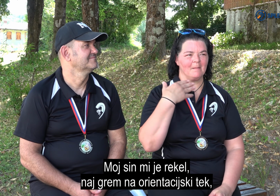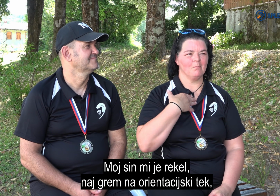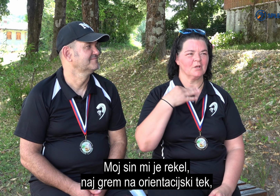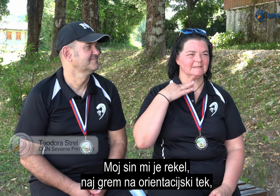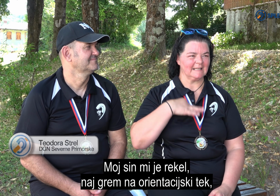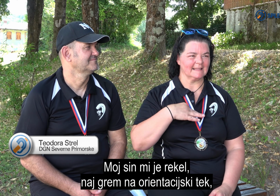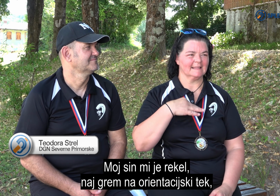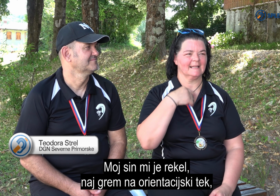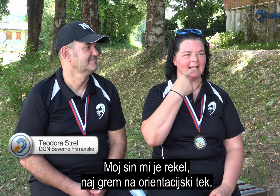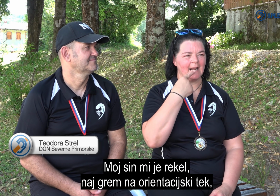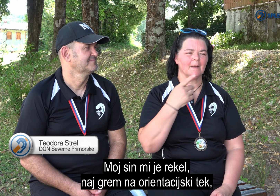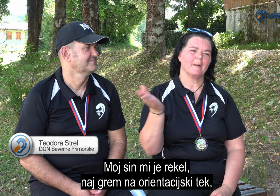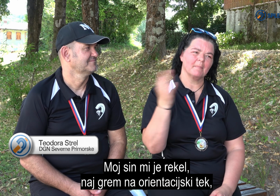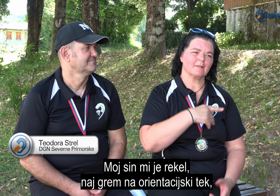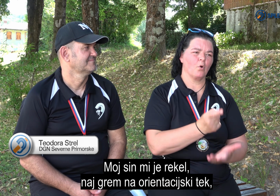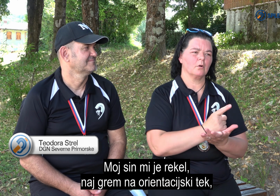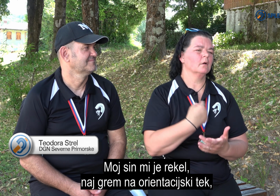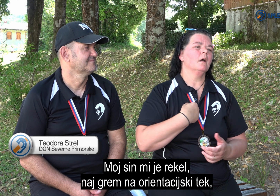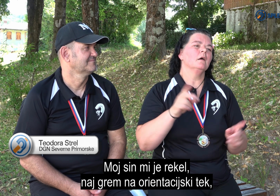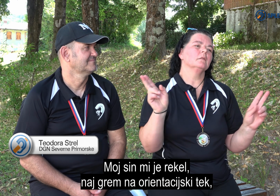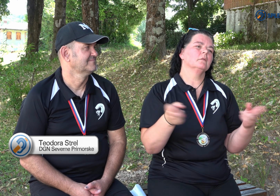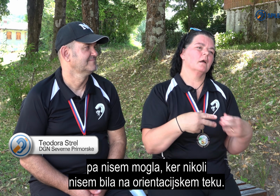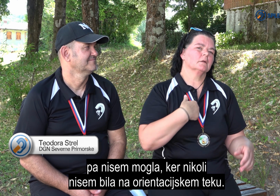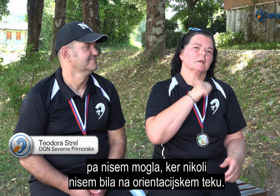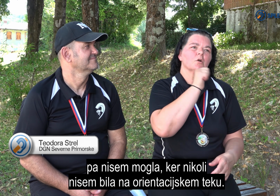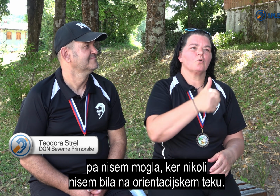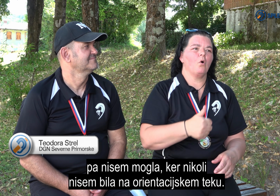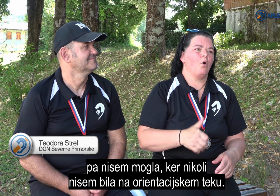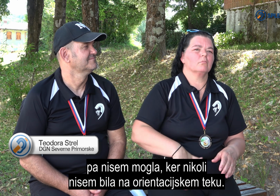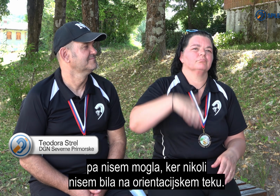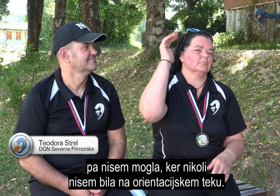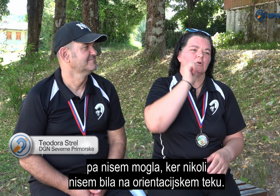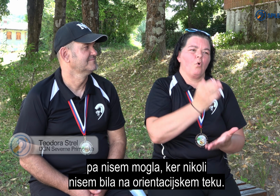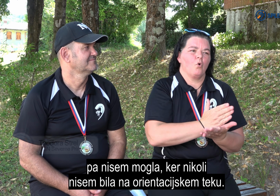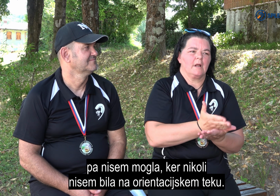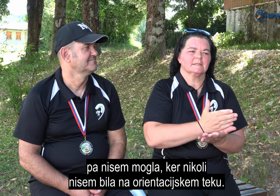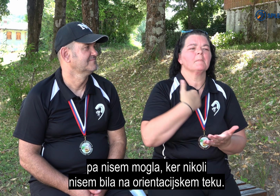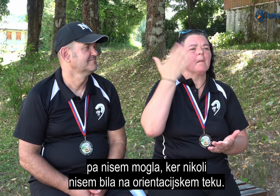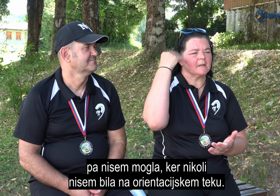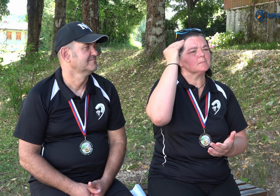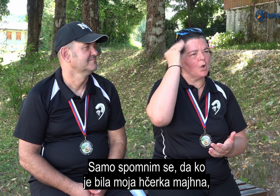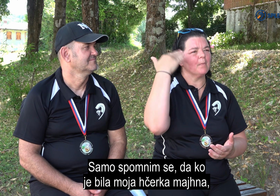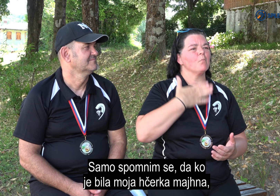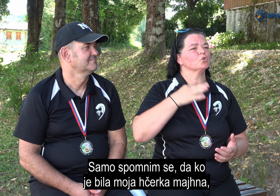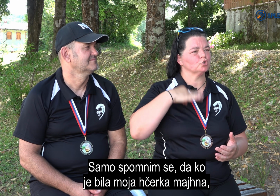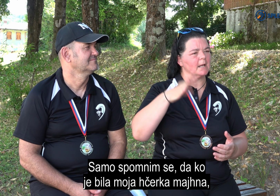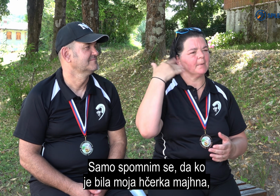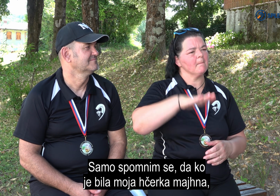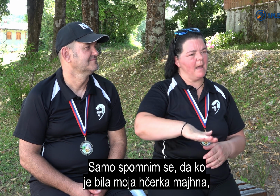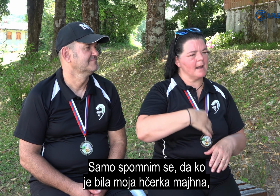Moj sin mi je rekel, naj grem na orientacijski tek, pa nisem mogla, ker nikoli nisem bila na orientacijskem teku. Samo spomnim